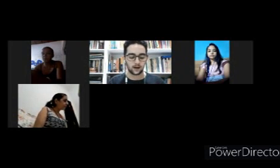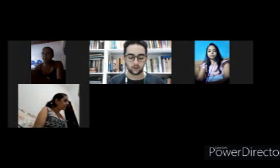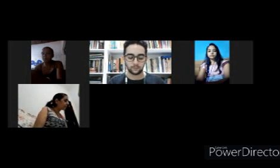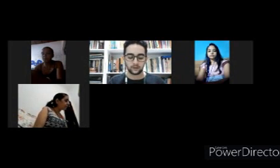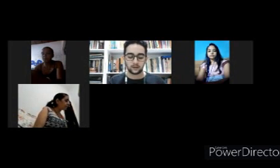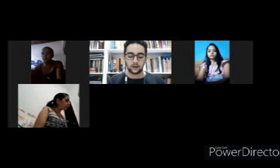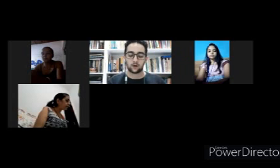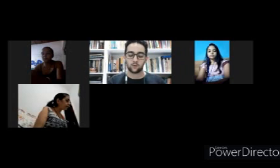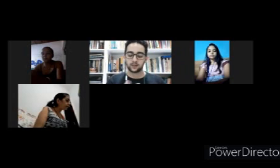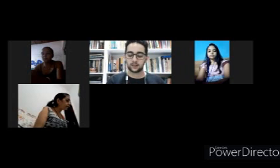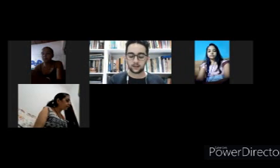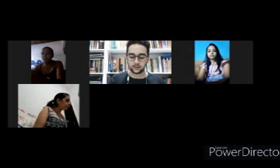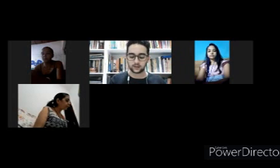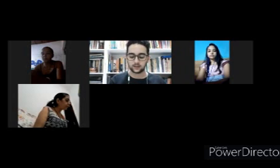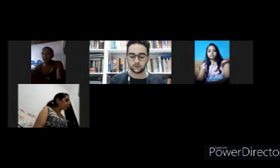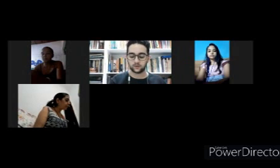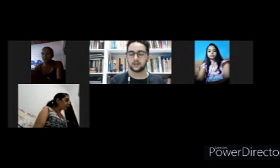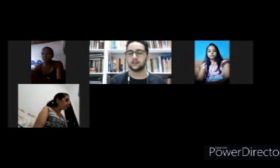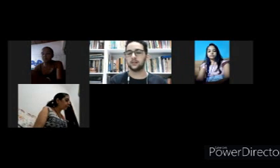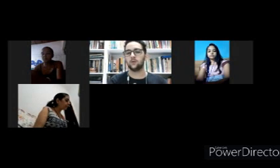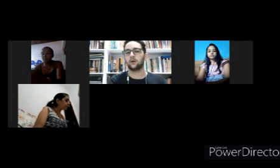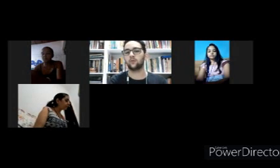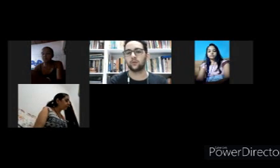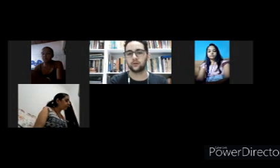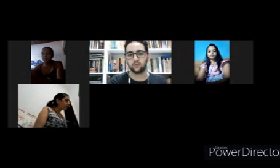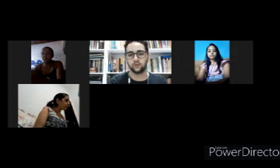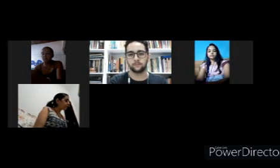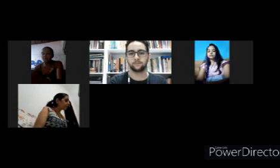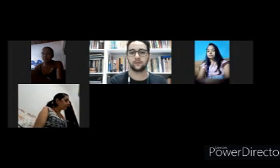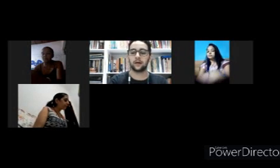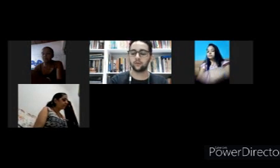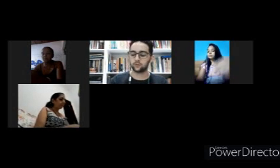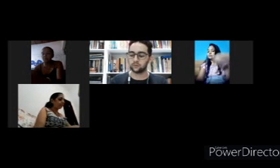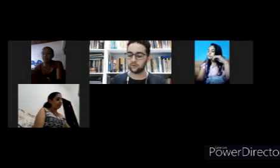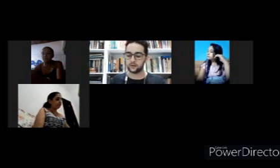aula. Algumas características que diferenciam a cultura surda da cultura ouvinte.